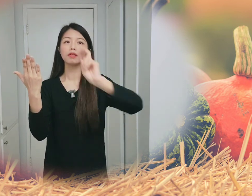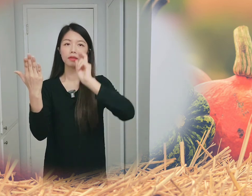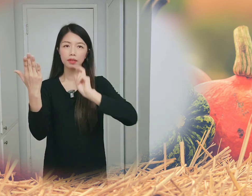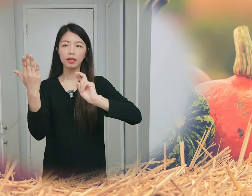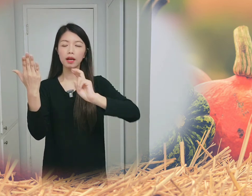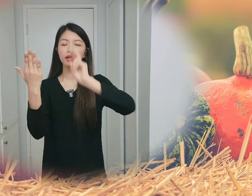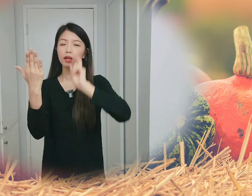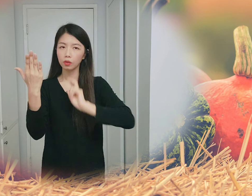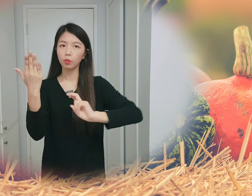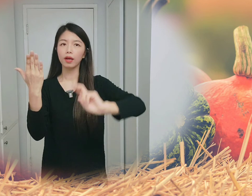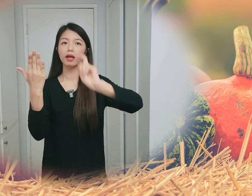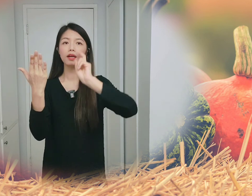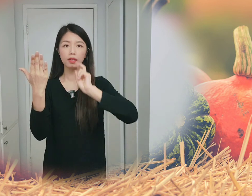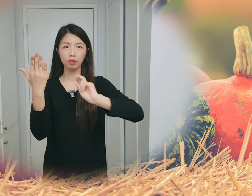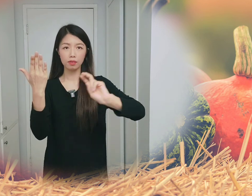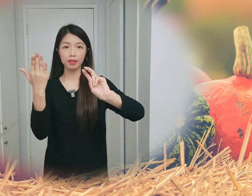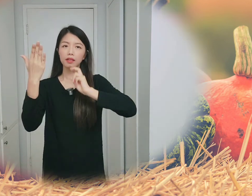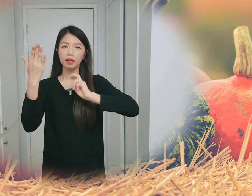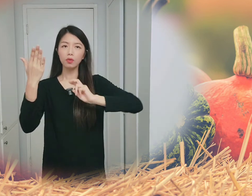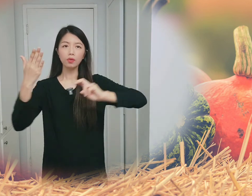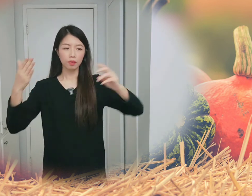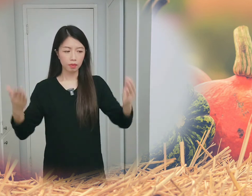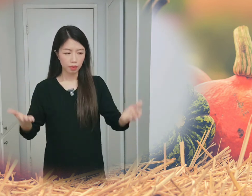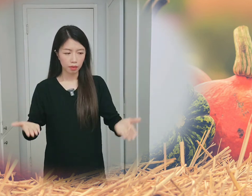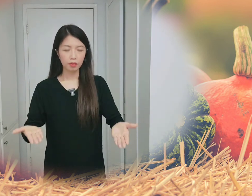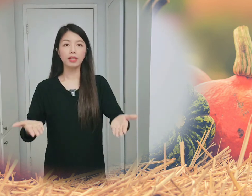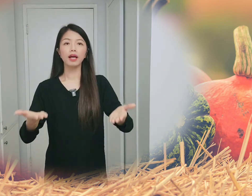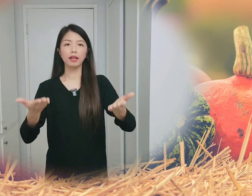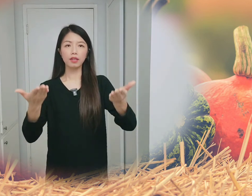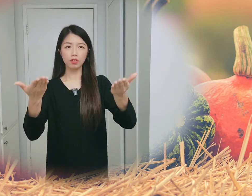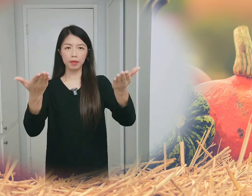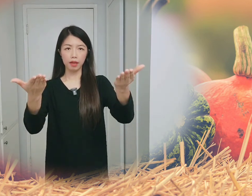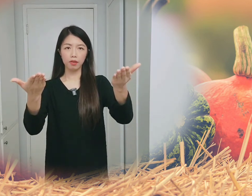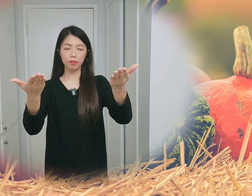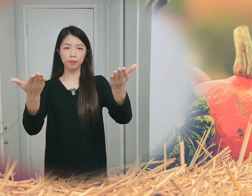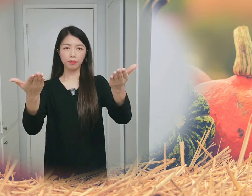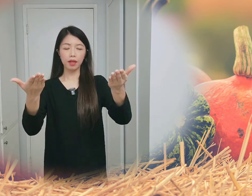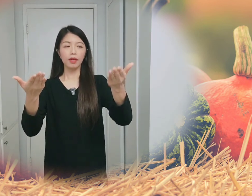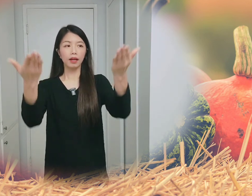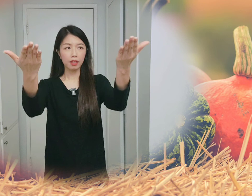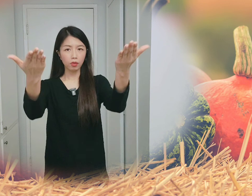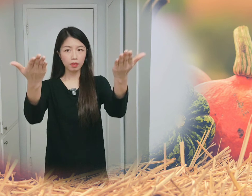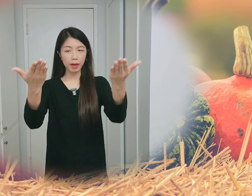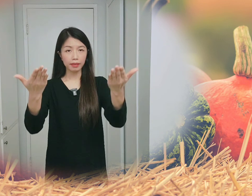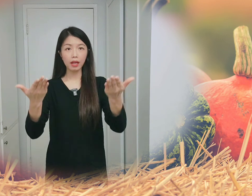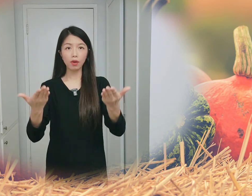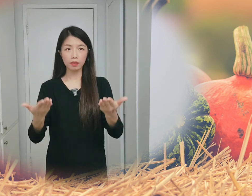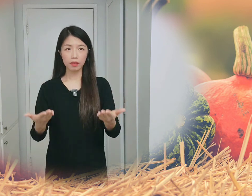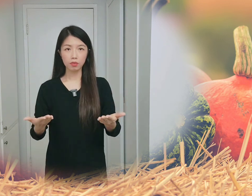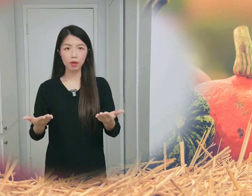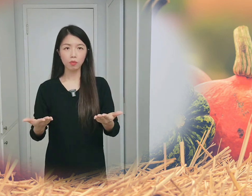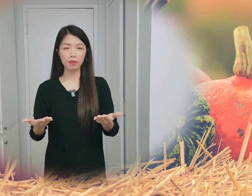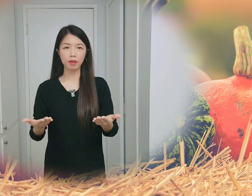돼요. 찬양하다, 노래하다 이런 뜻입니다. 그리고 드리다까지 해주시면 돼요. 아까 이거는 받다라고